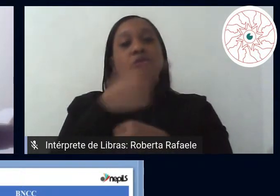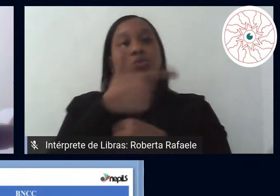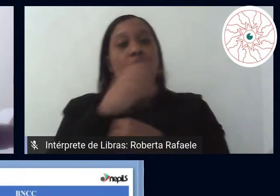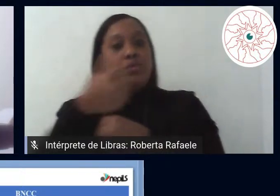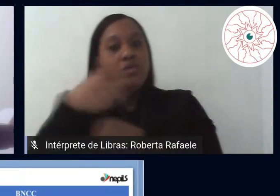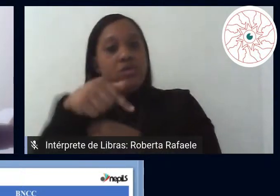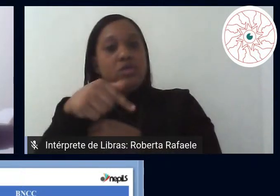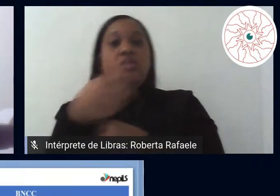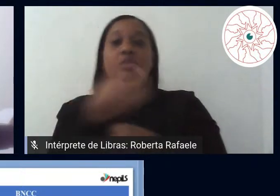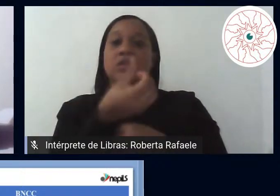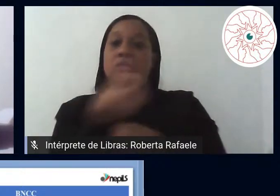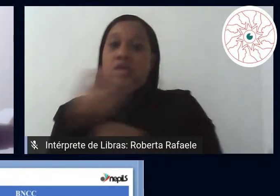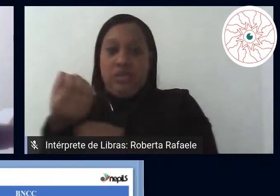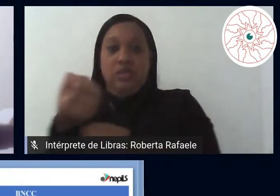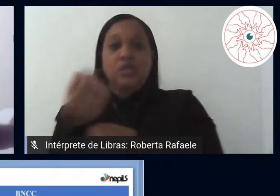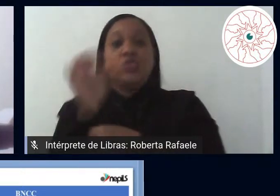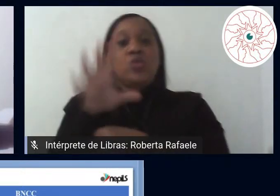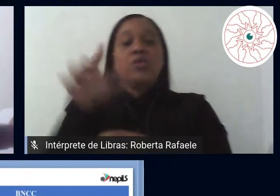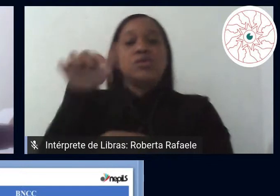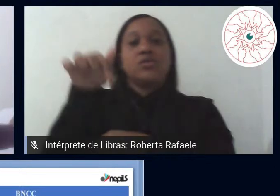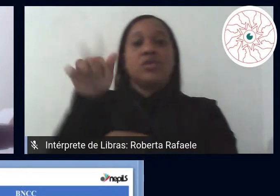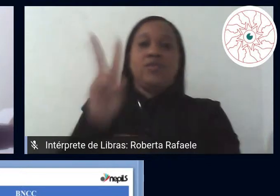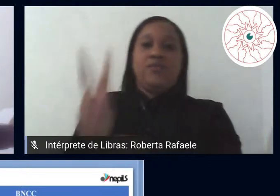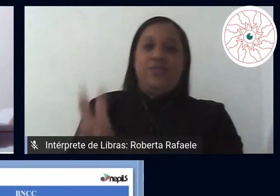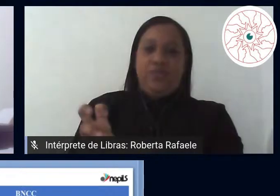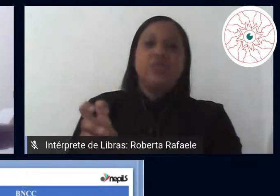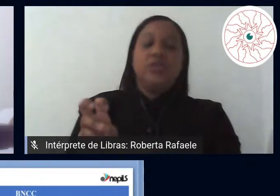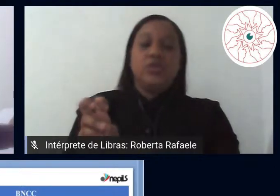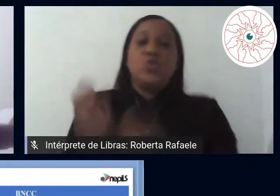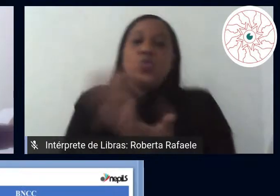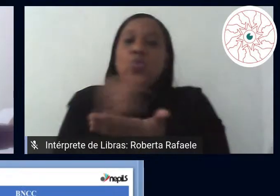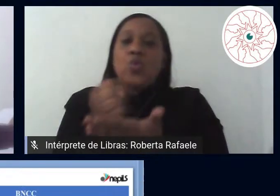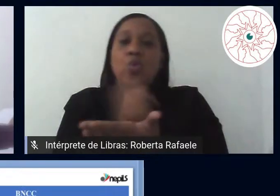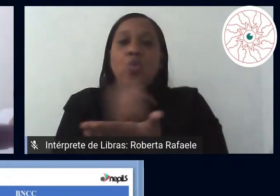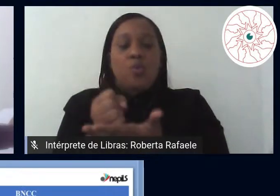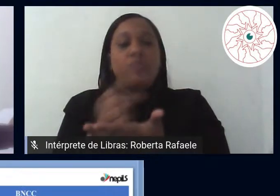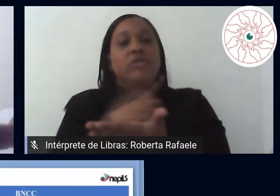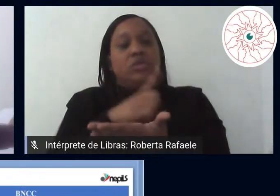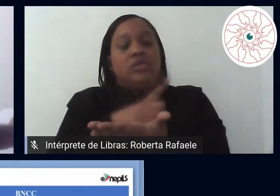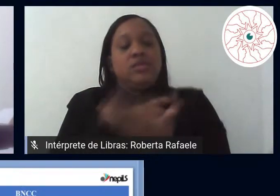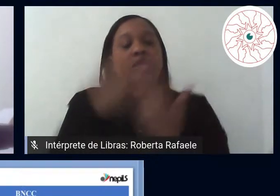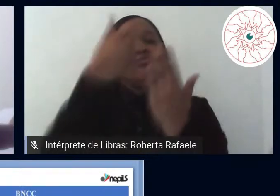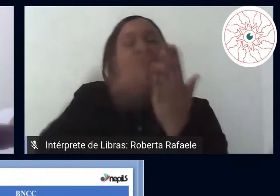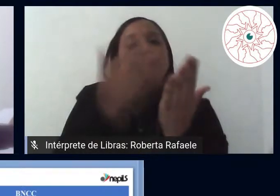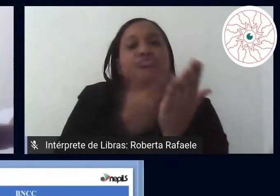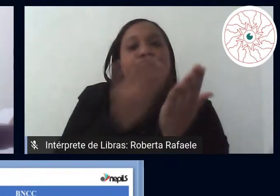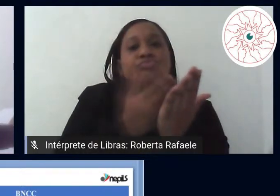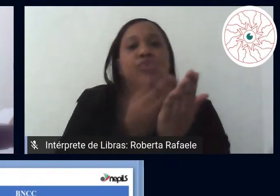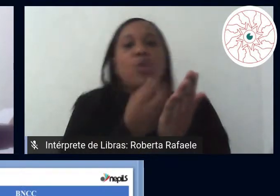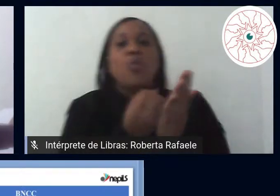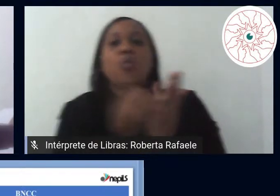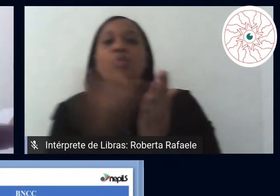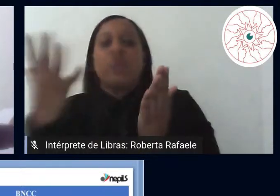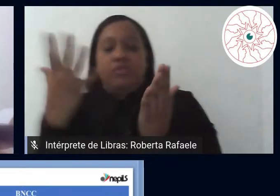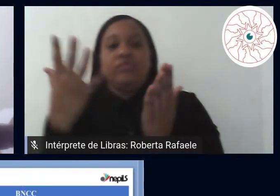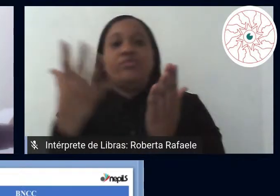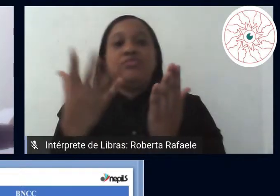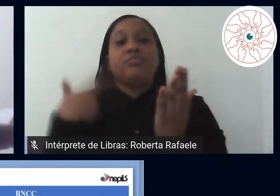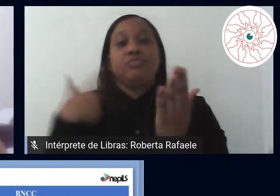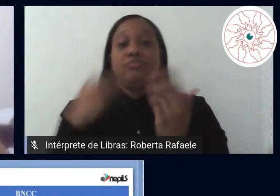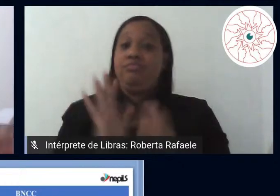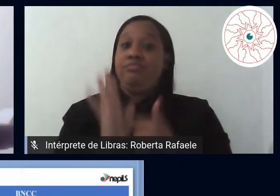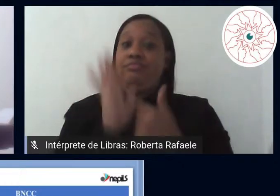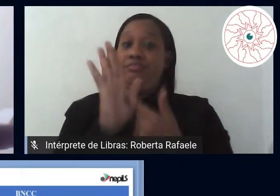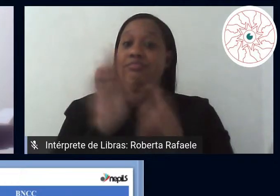a versão final, apenas sete vezes de um documento de 600 páginas. Então, a partir do slide seguinte, eu vou mostrando